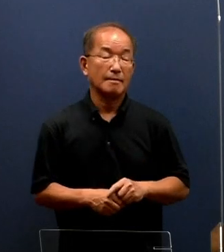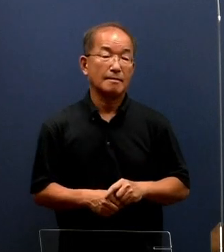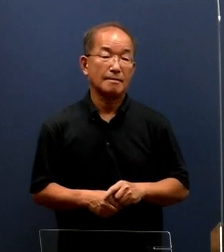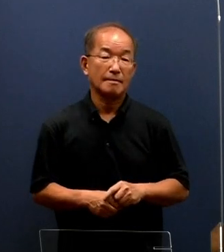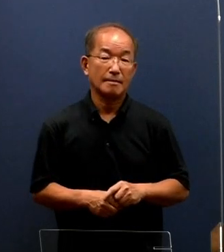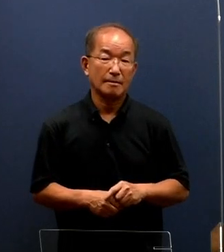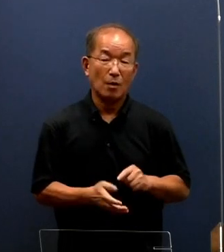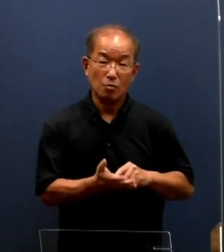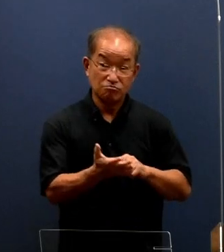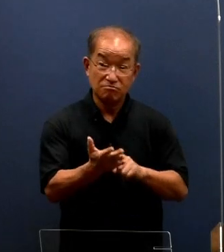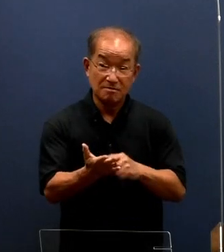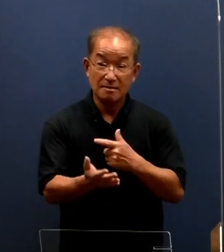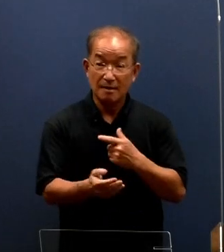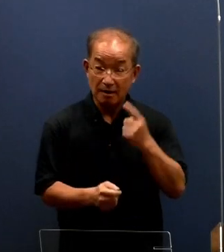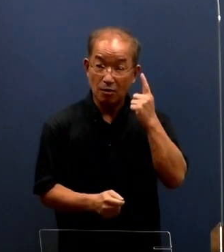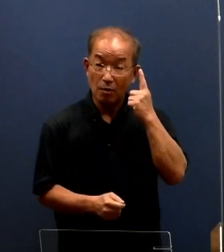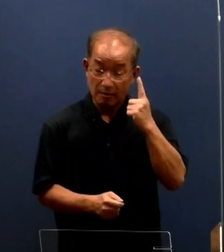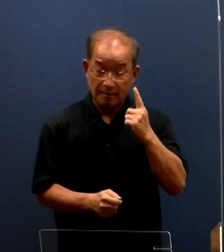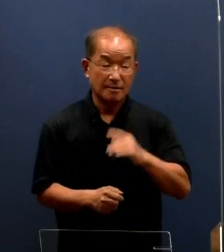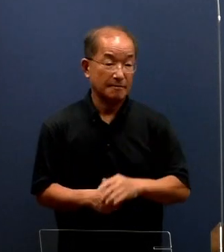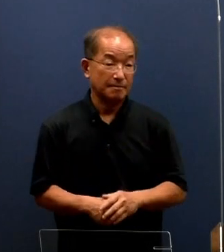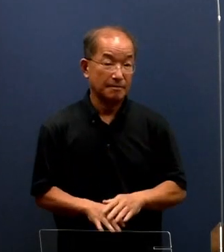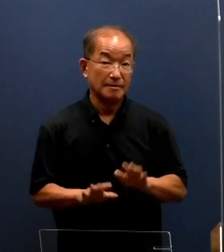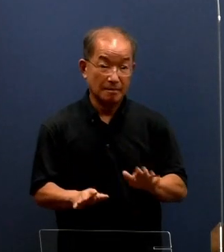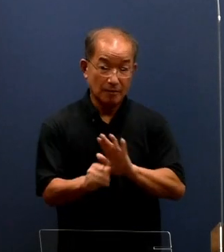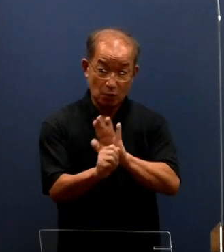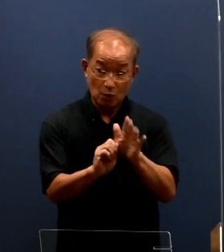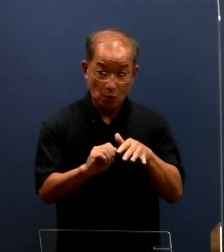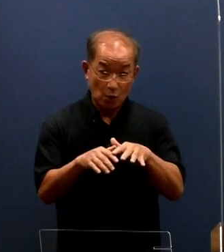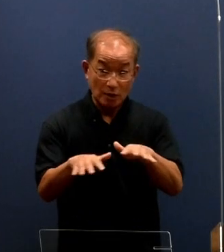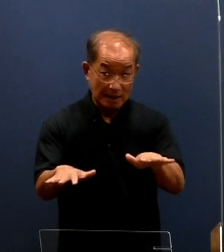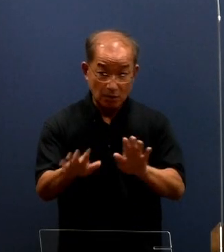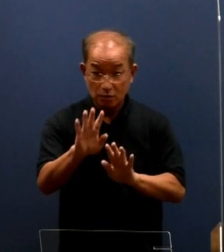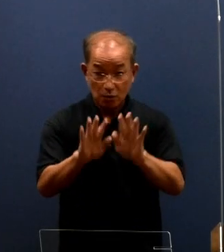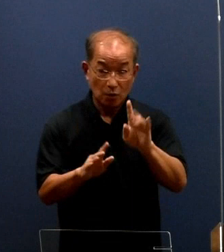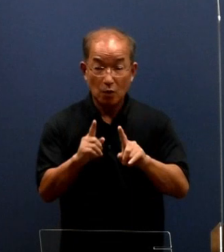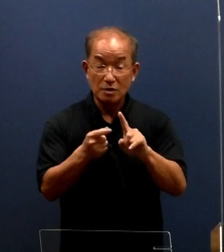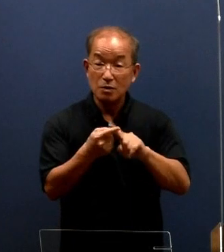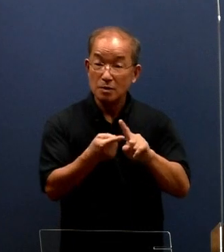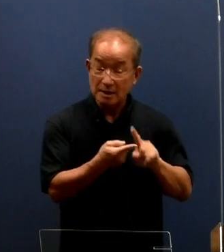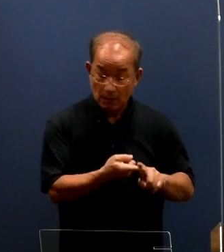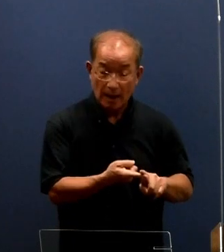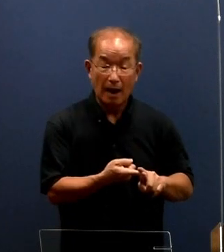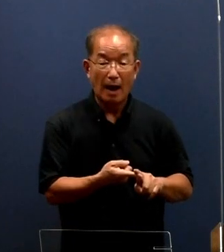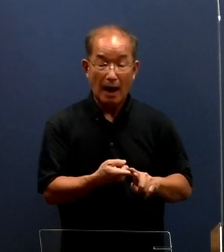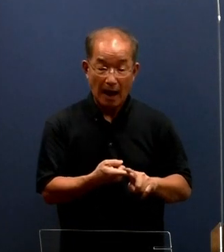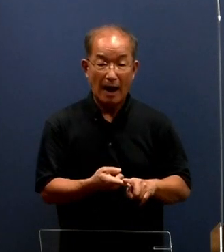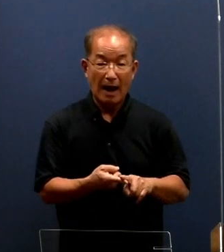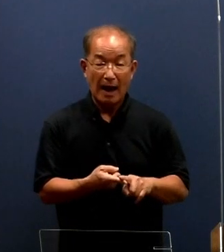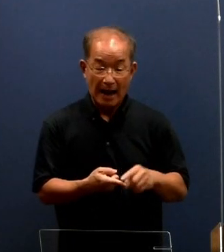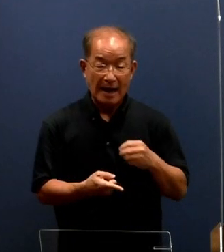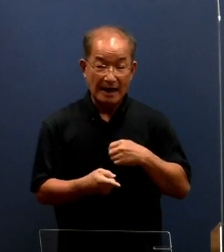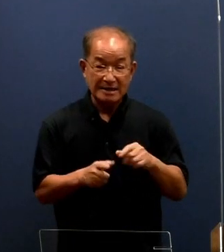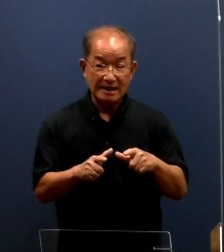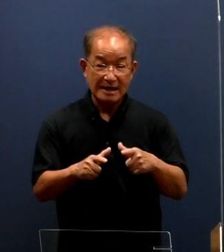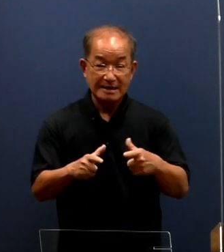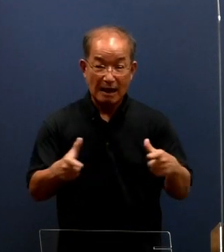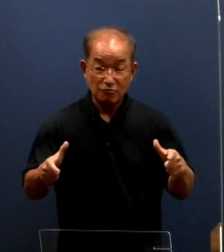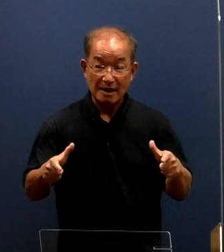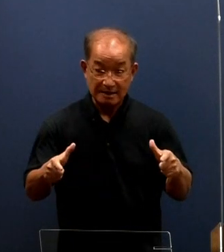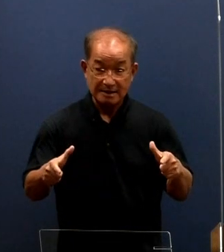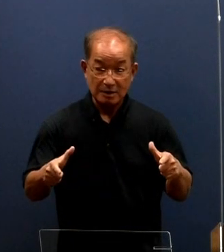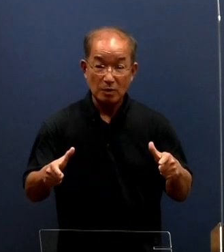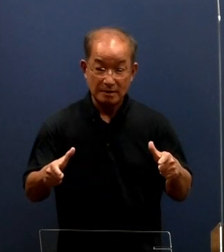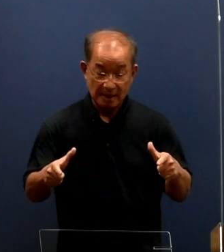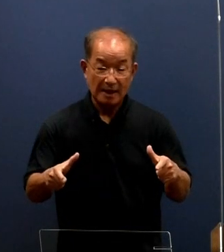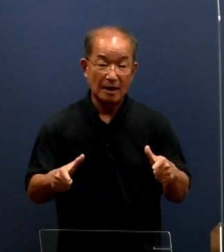を訴えていきたいと思いますし、加えてコロナの状況によっては、そういうコロナの感染拡大に伴って生じた、先ほど申し上げ